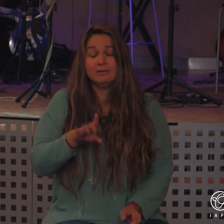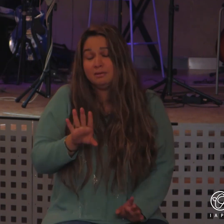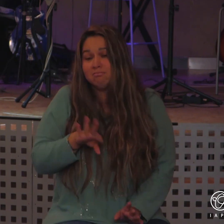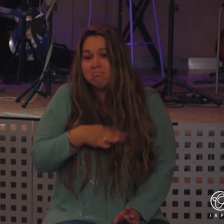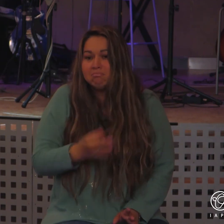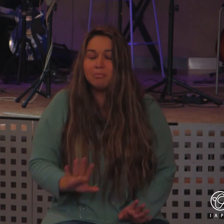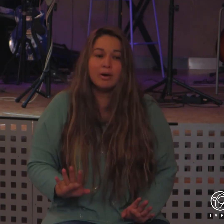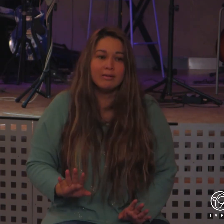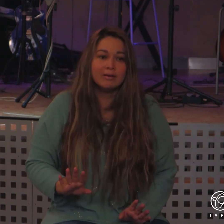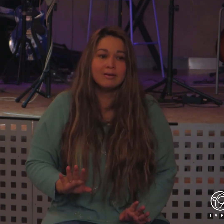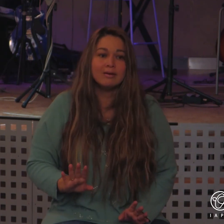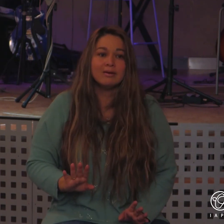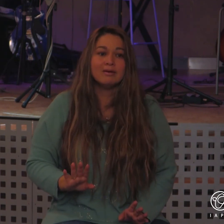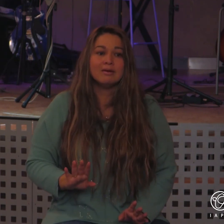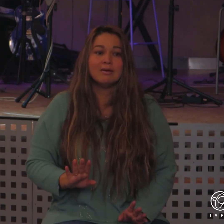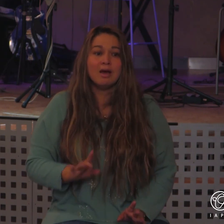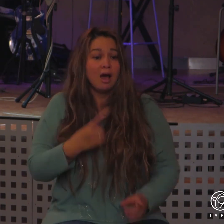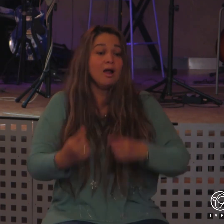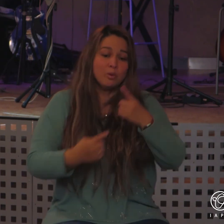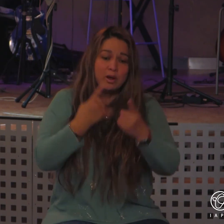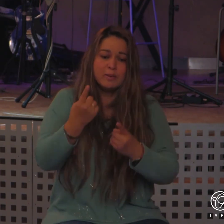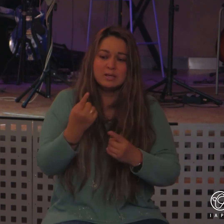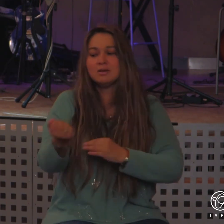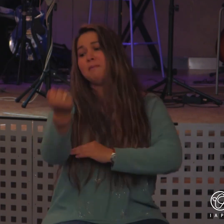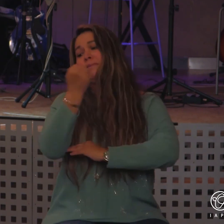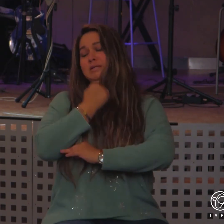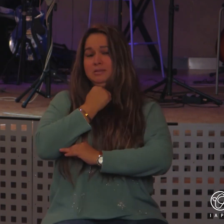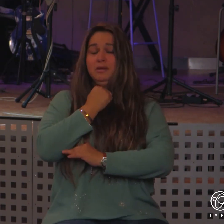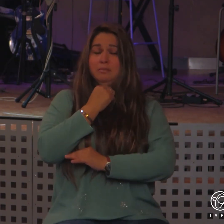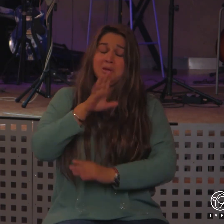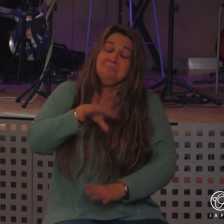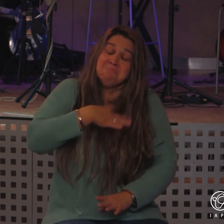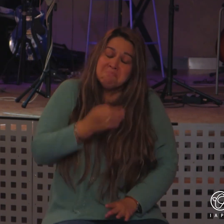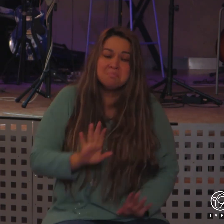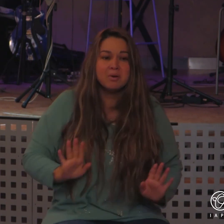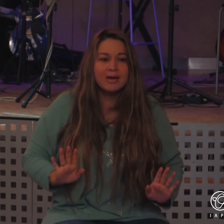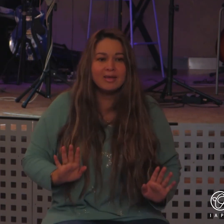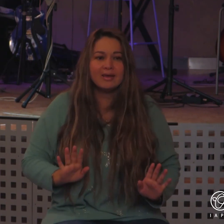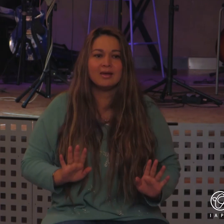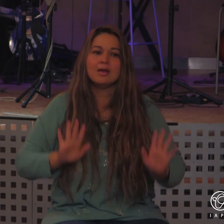Nos derrotarán más de una vez también, pero tenemos un monumento.